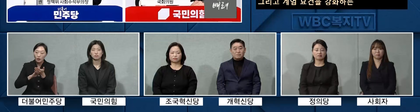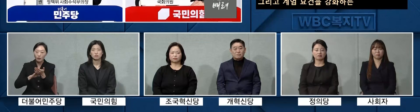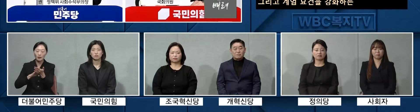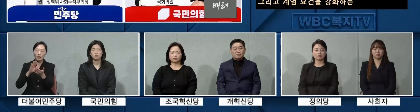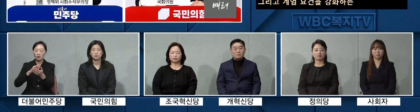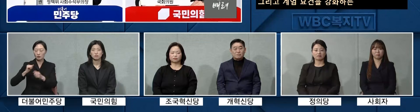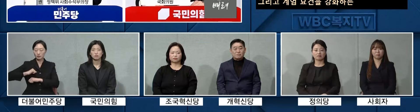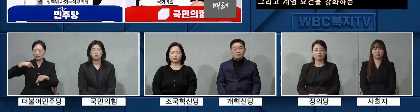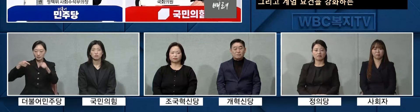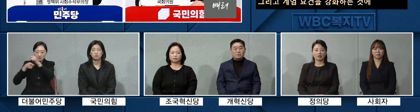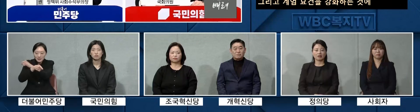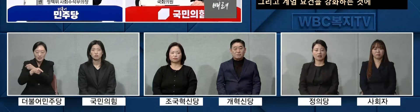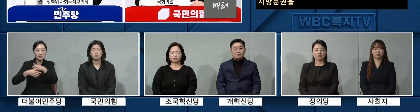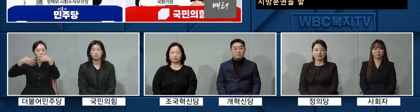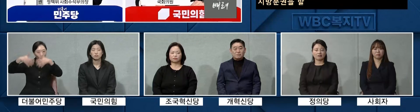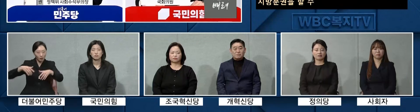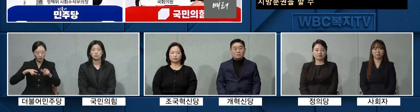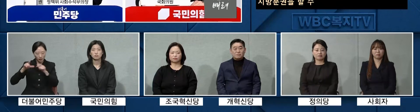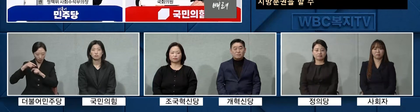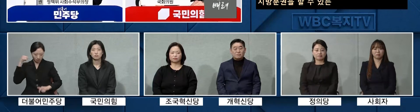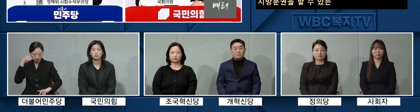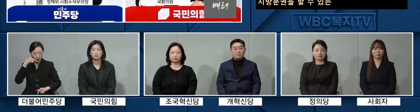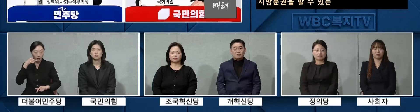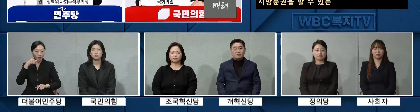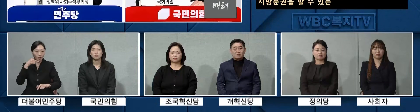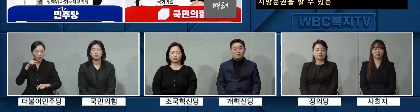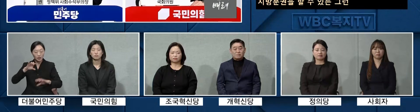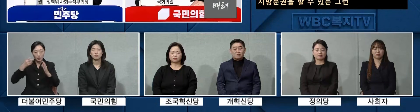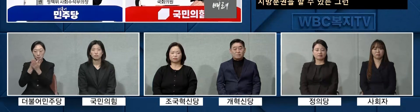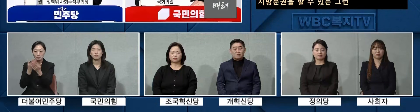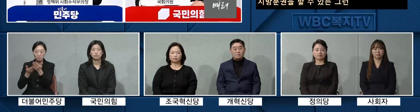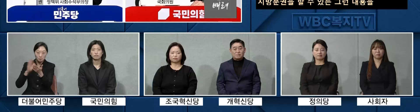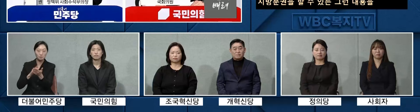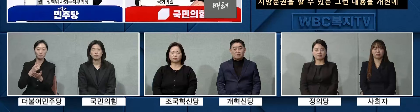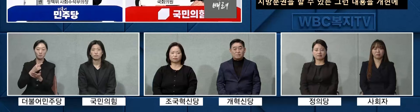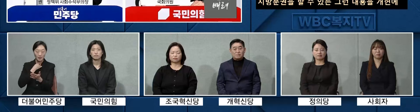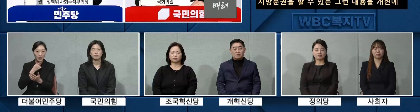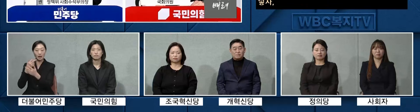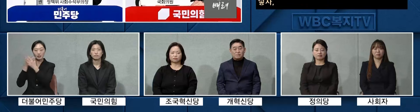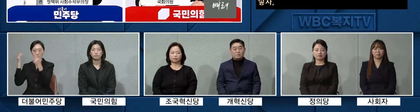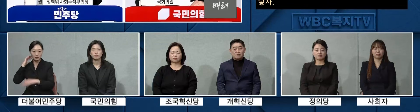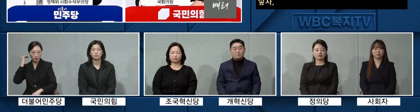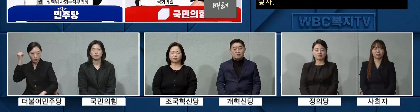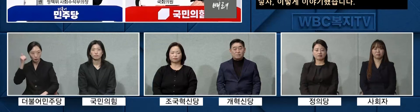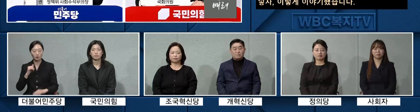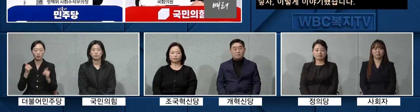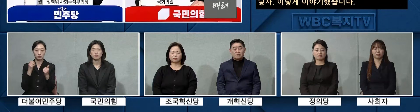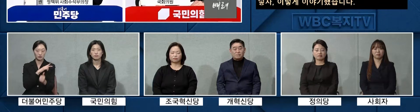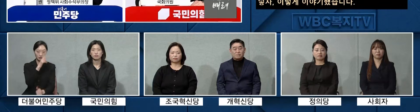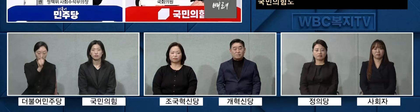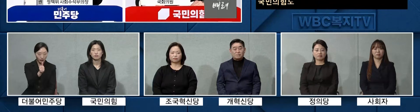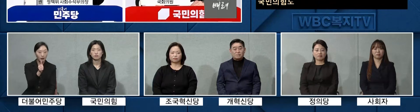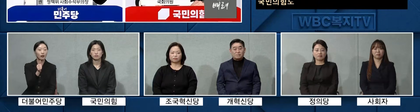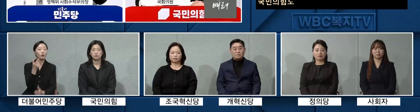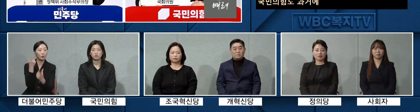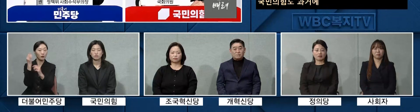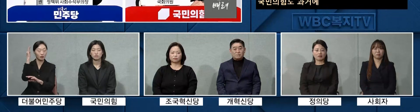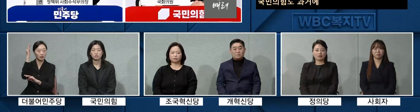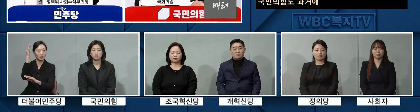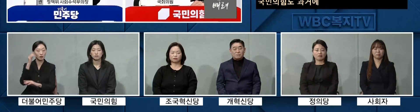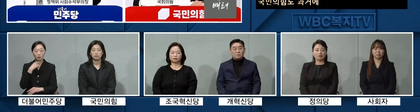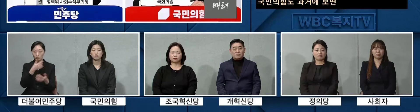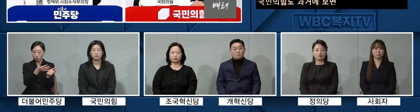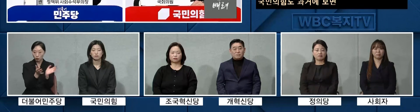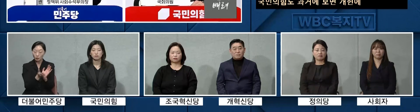분권을 할 수 있는 그런 내용을 개헌에 넣자 이렇게 얘기했습니다. 국민의힘도 과거에 보면 개헌에 찬성했었고